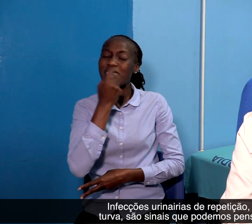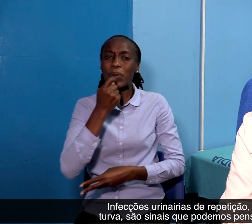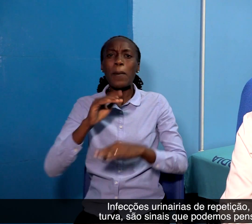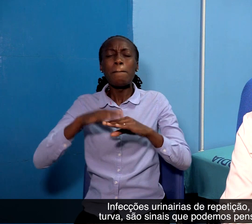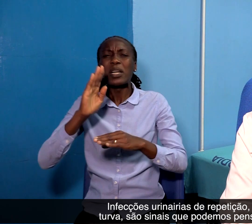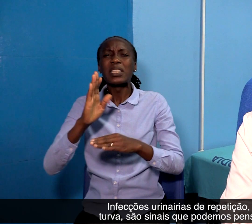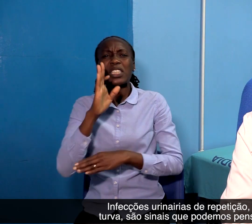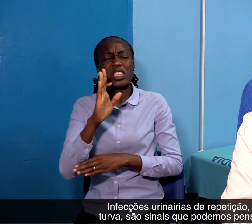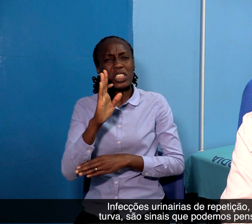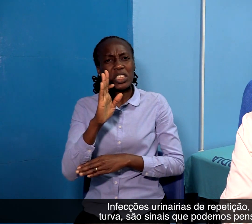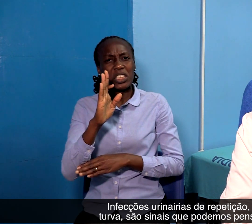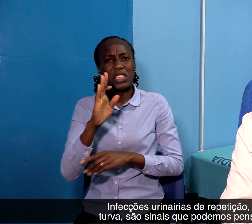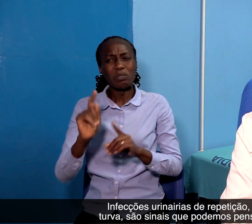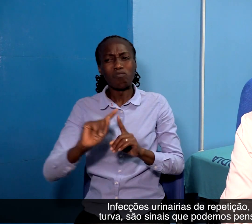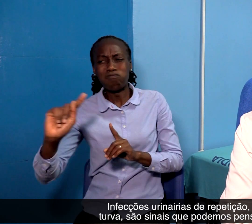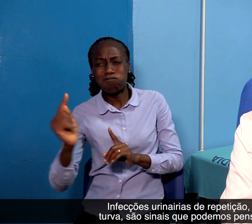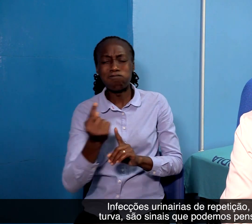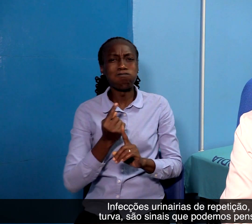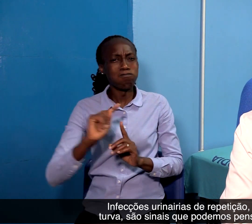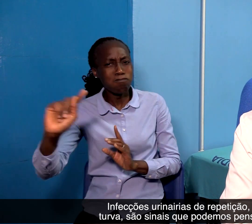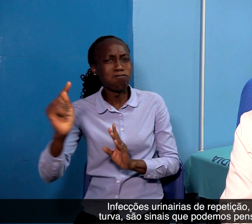infecções urinárias de repetição.